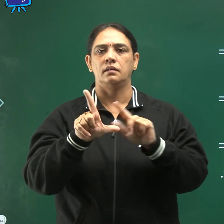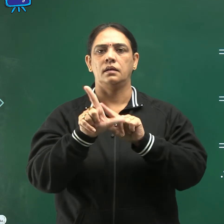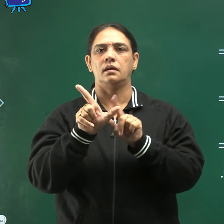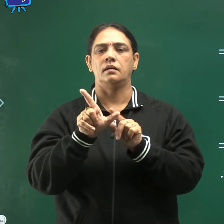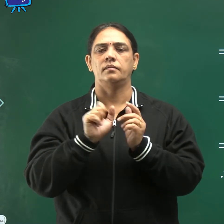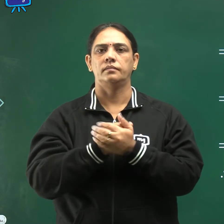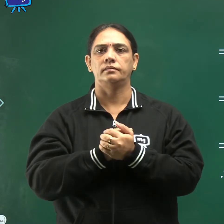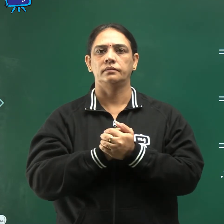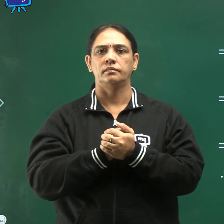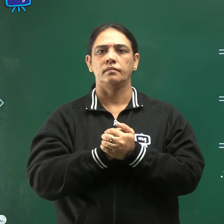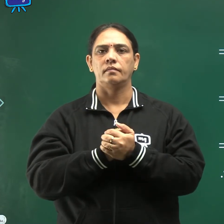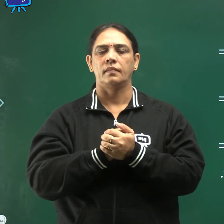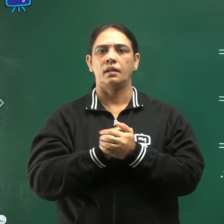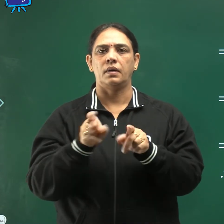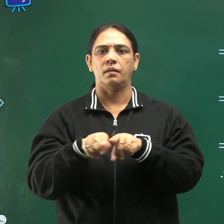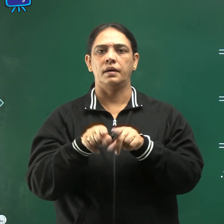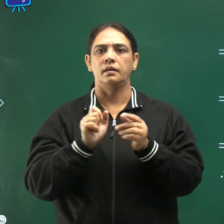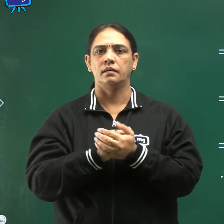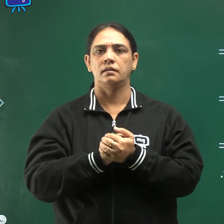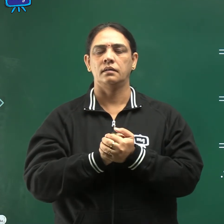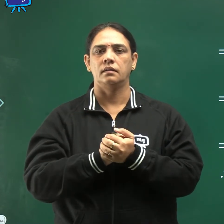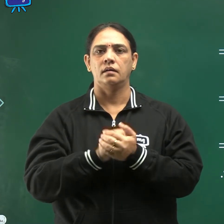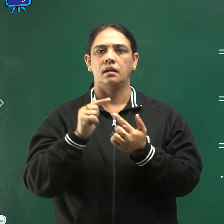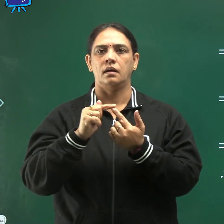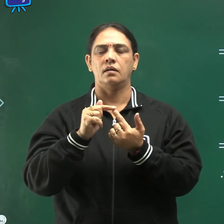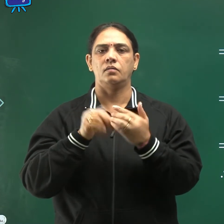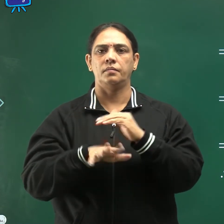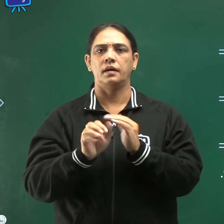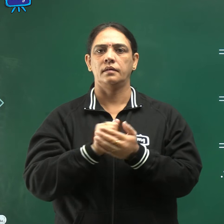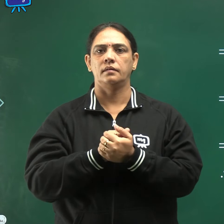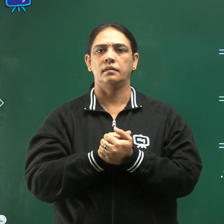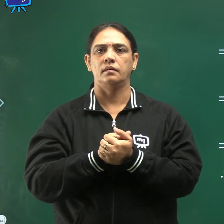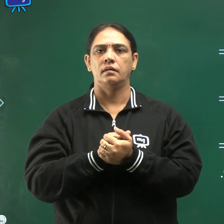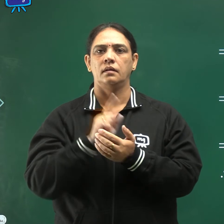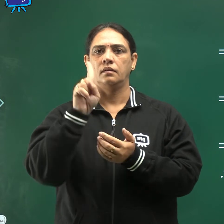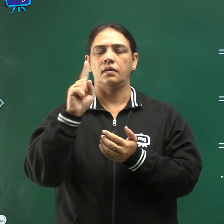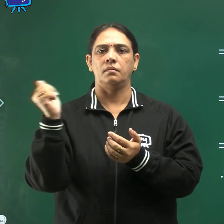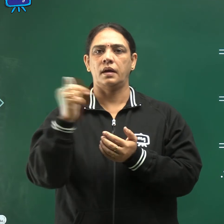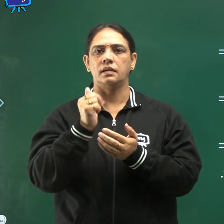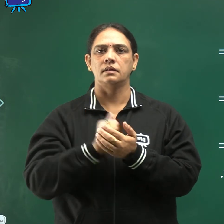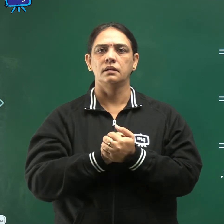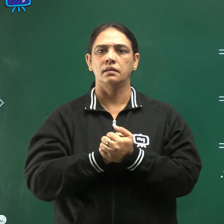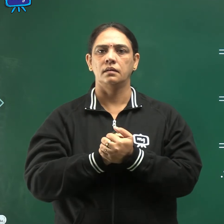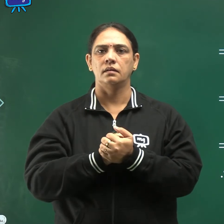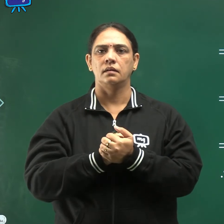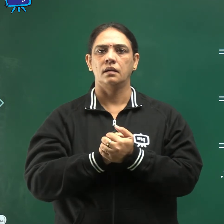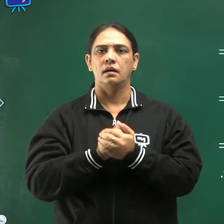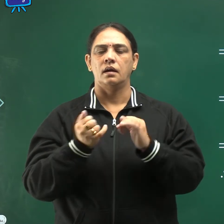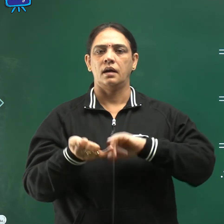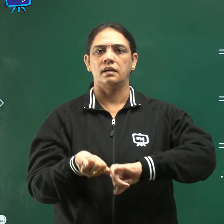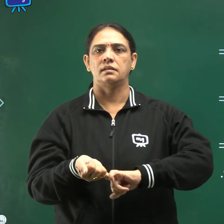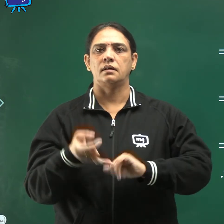थीटा बराबर अंडर रूट में 1 माइनस साइन थीटा